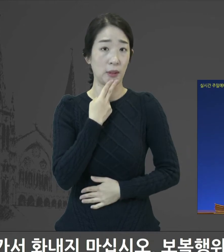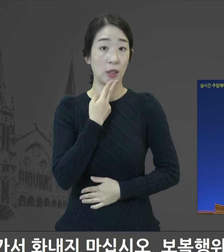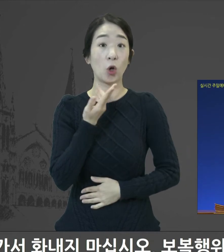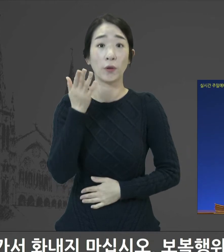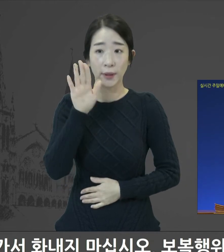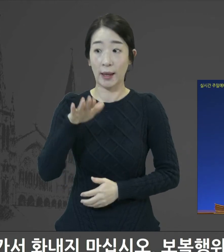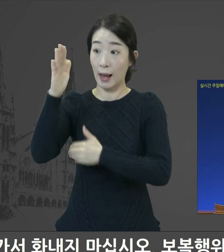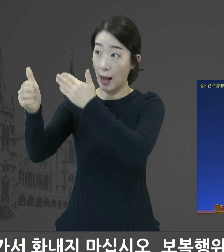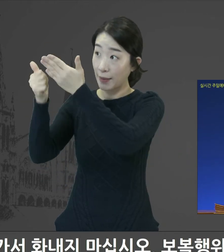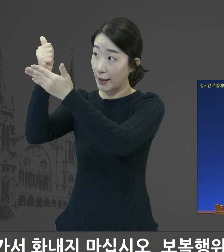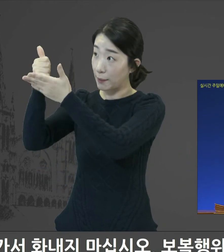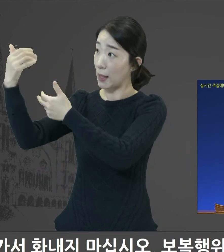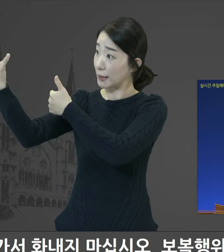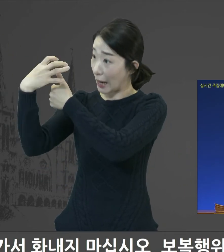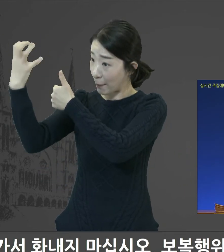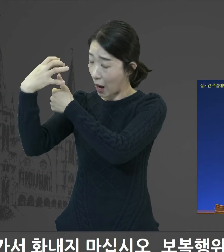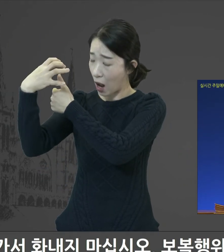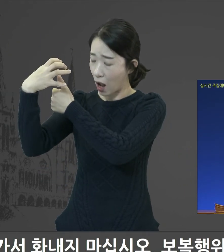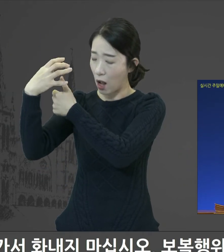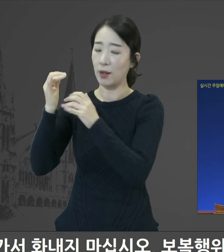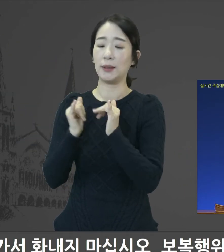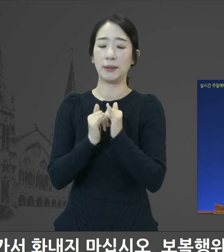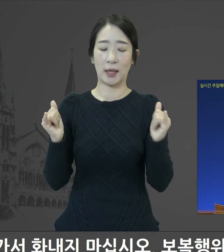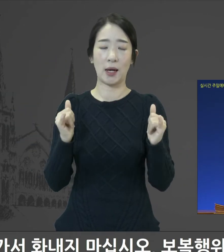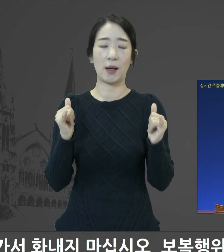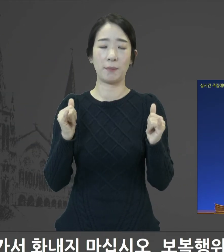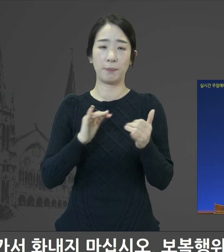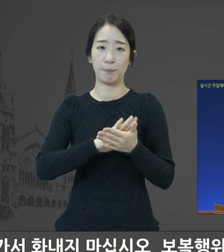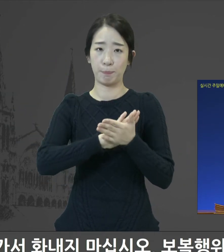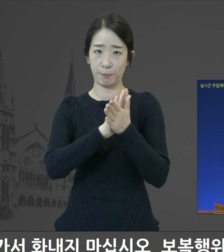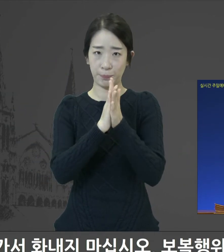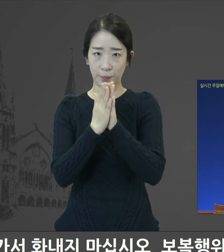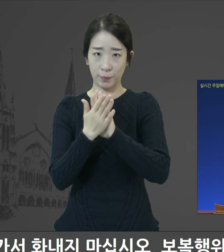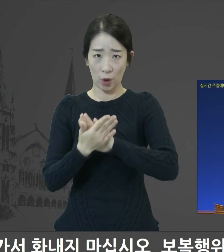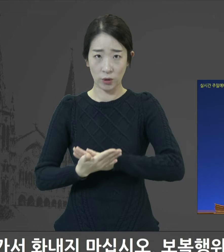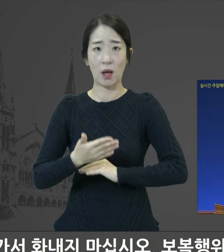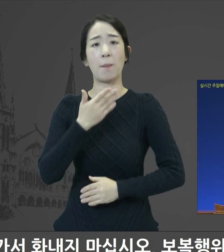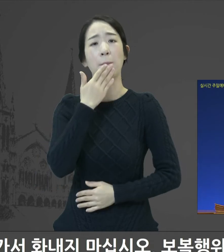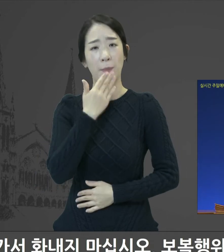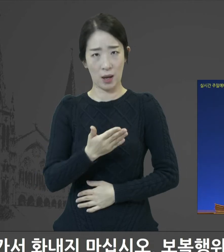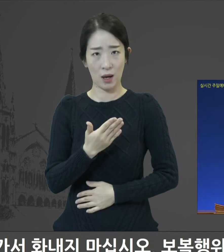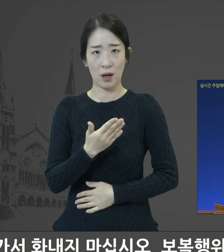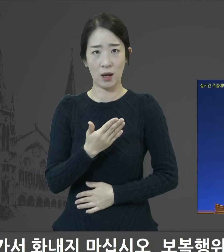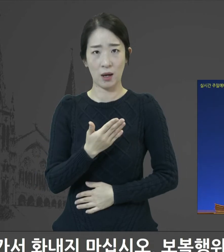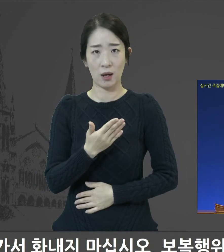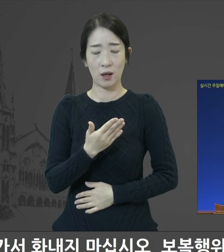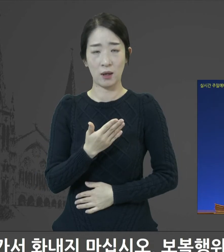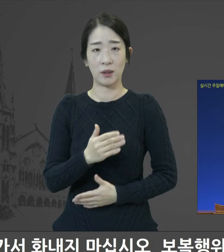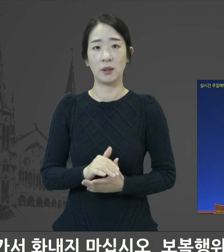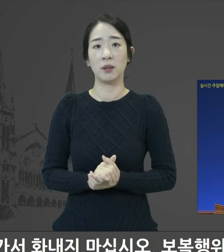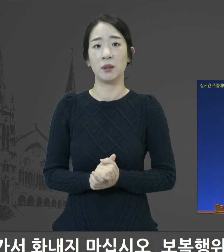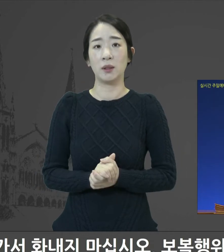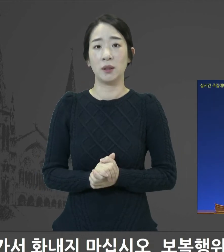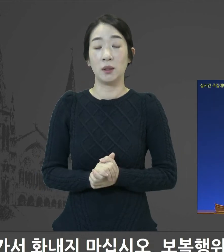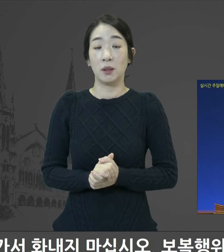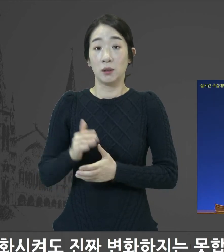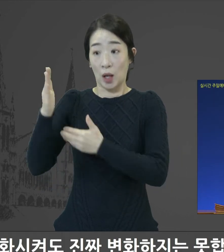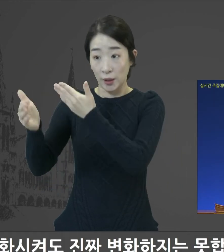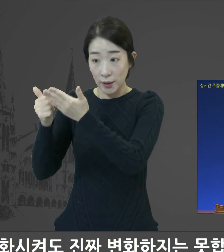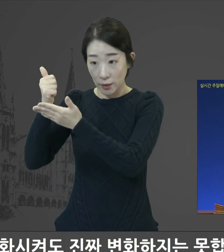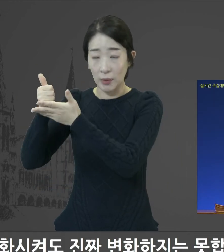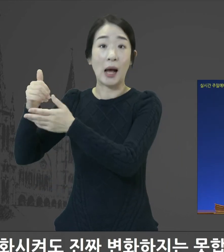우리를 변화시킵니다. 사람 막대기를 쥐고 계신 하나님, 그 하나님이 우리를 변화시키시는